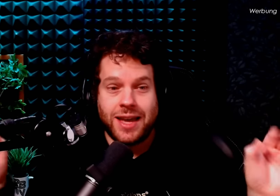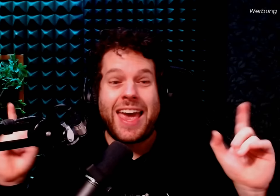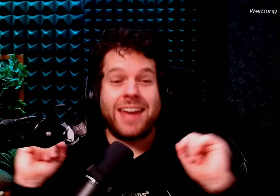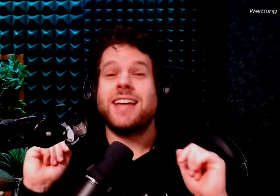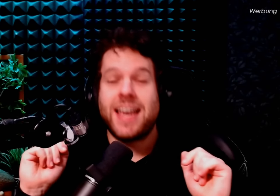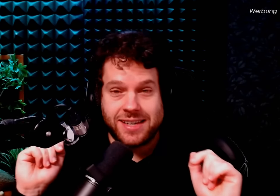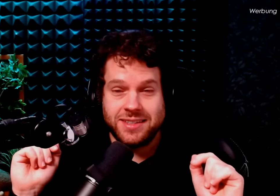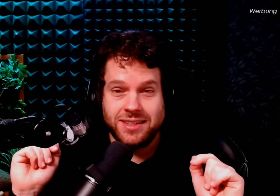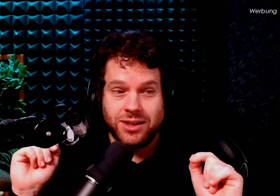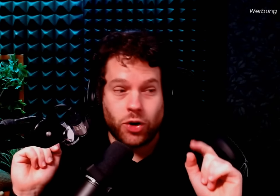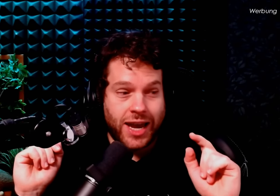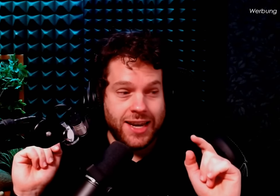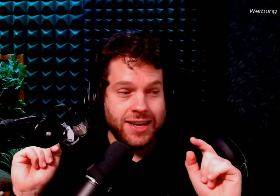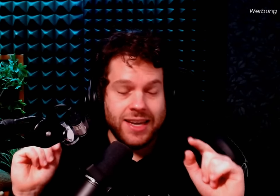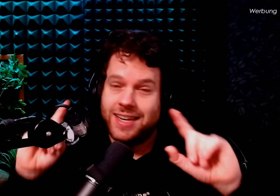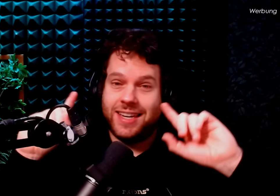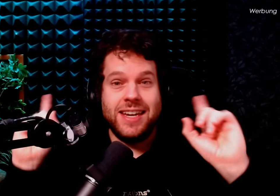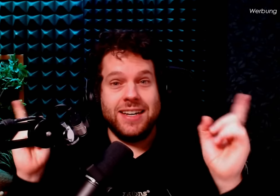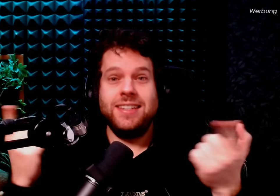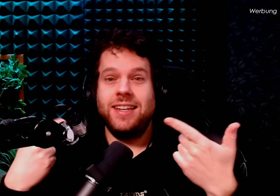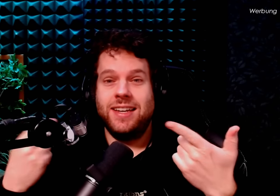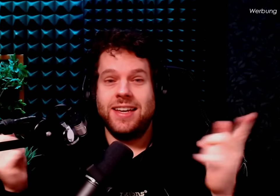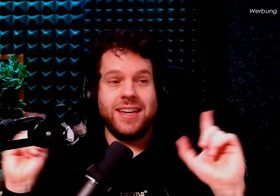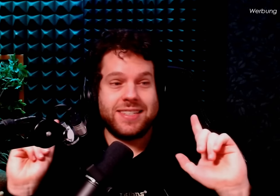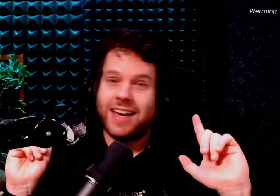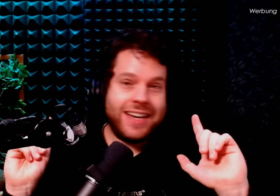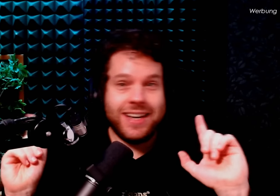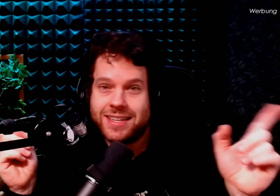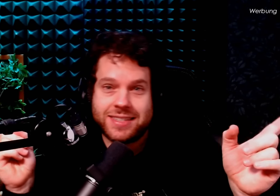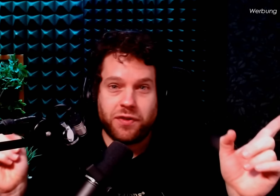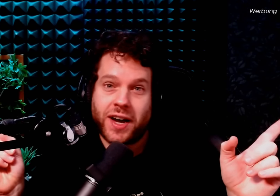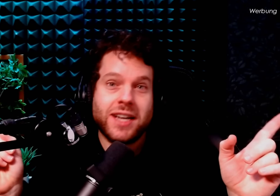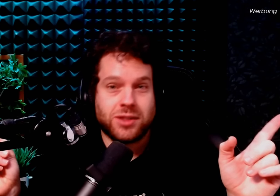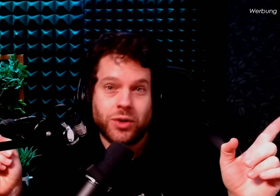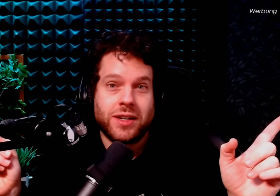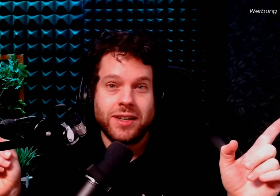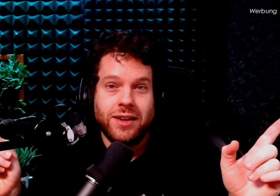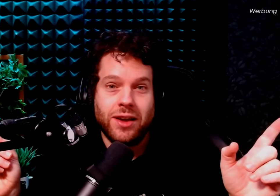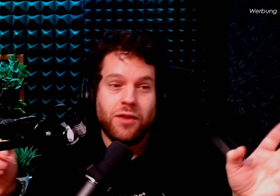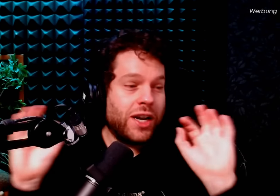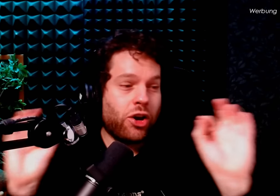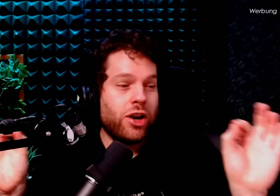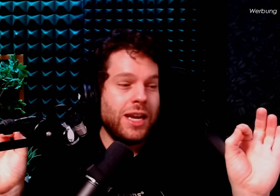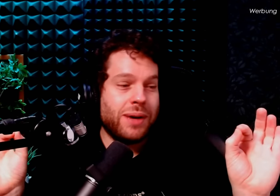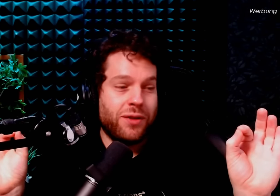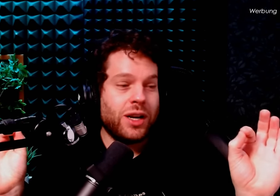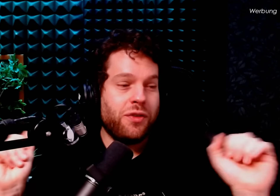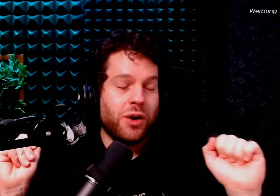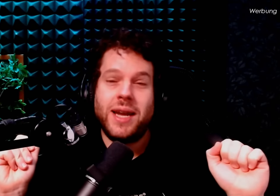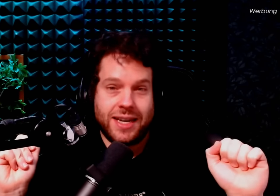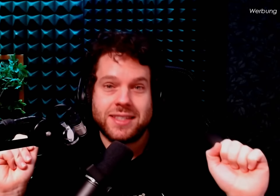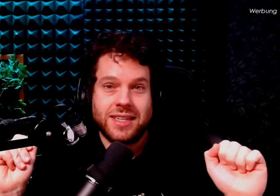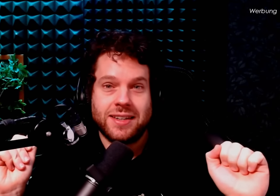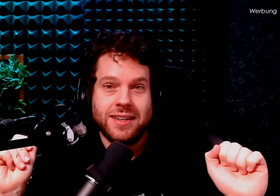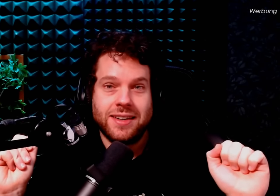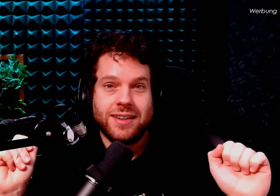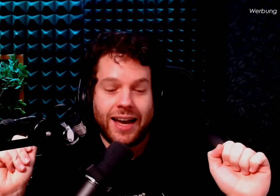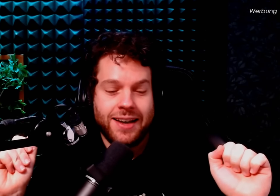Lästererlaubnis erteilt. Okay? Hier ist keine lästerfreie Zone. Wir können hier mal wirklich vom Leder ziehen. Ja?